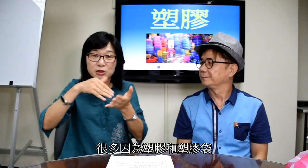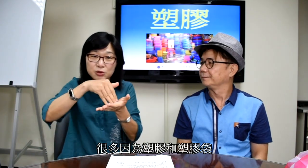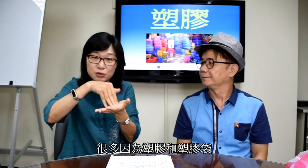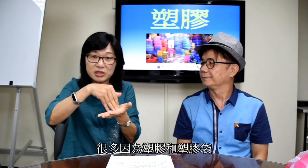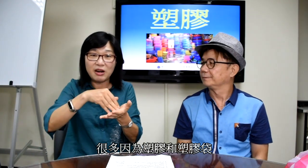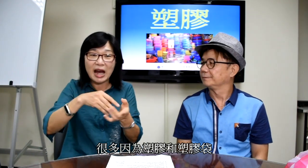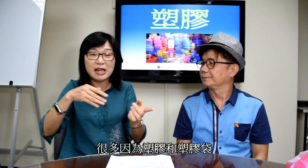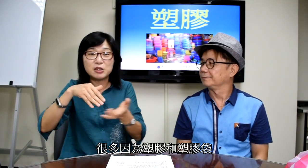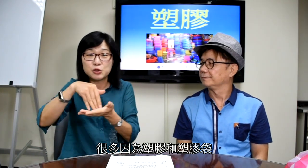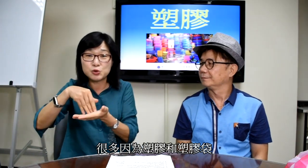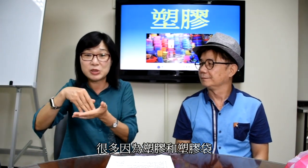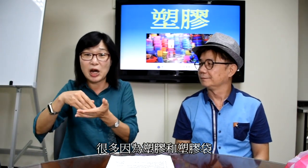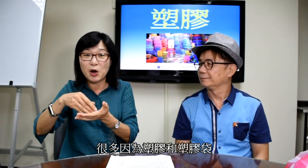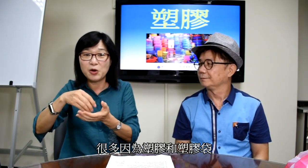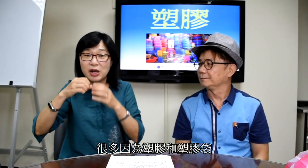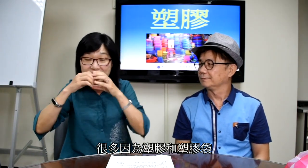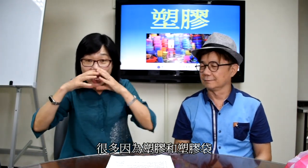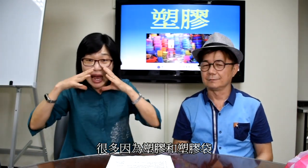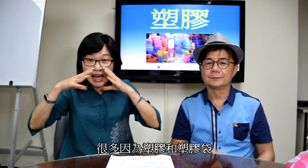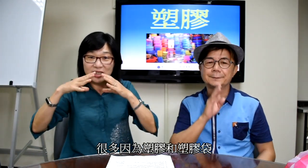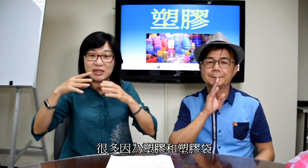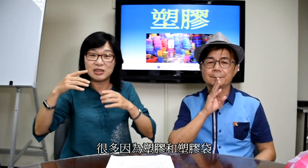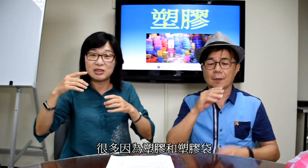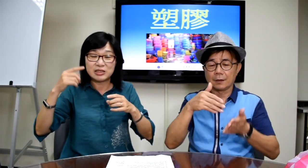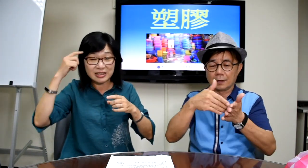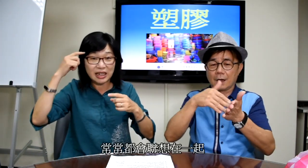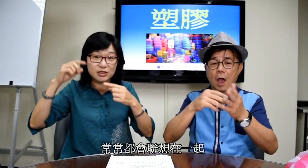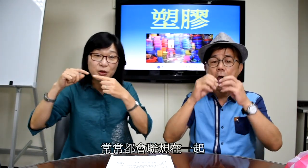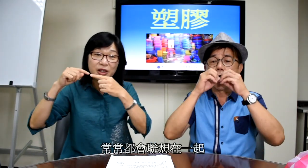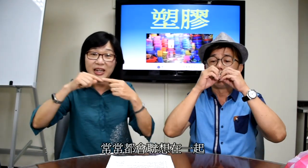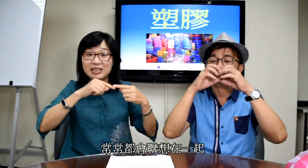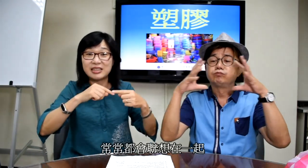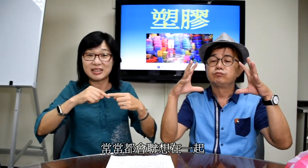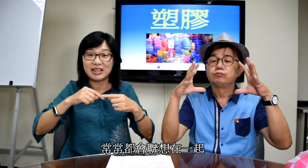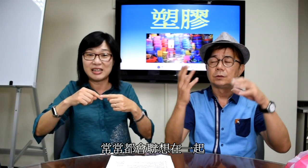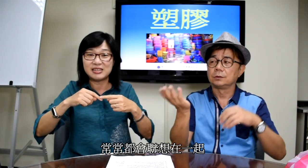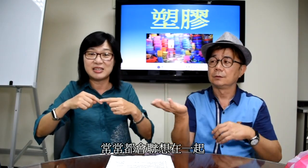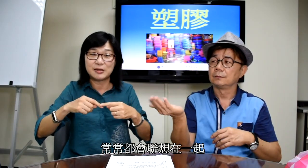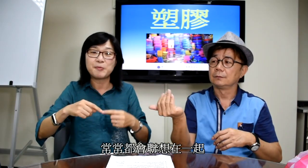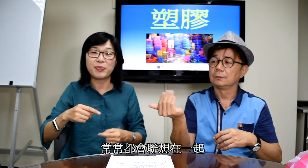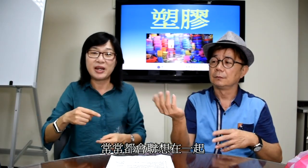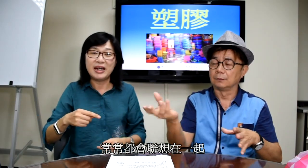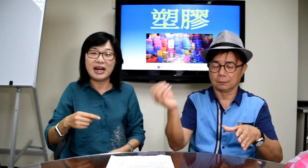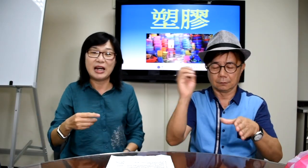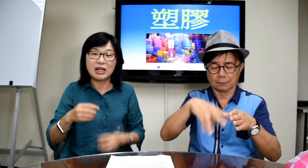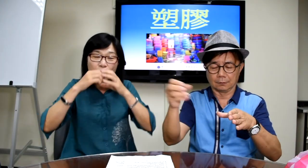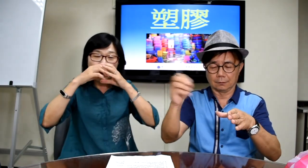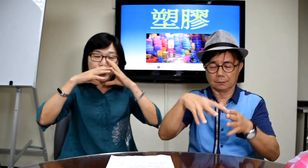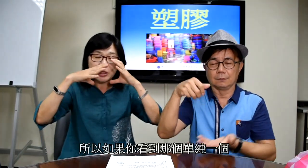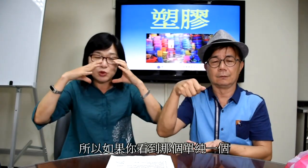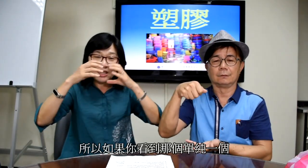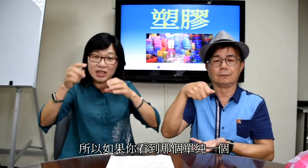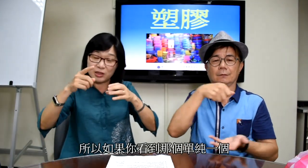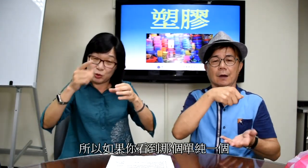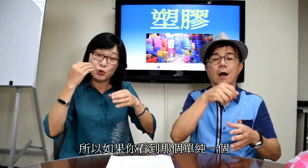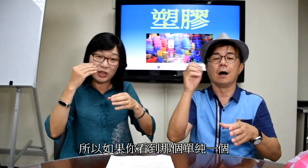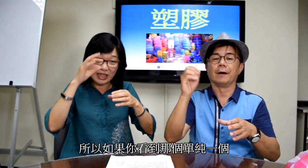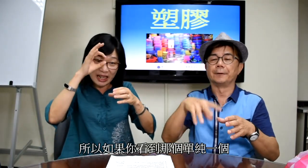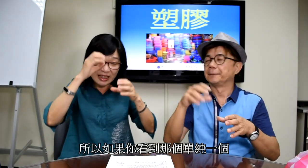塑胶和塑胶袋。常常都会联想在一起，哎，所以如果你看到那